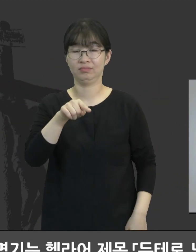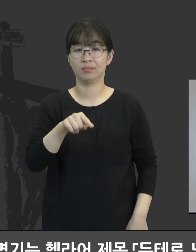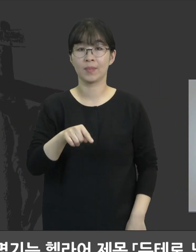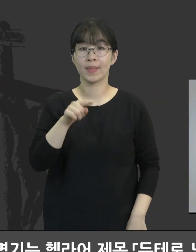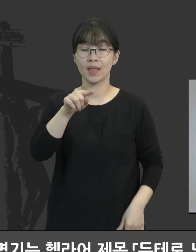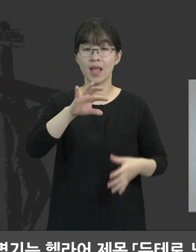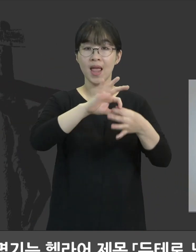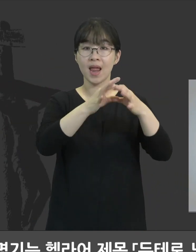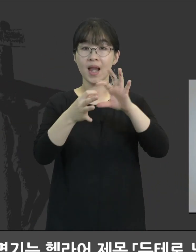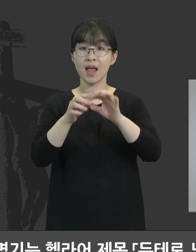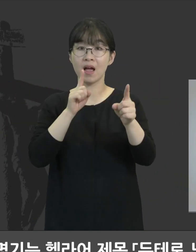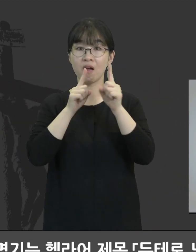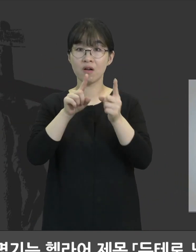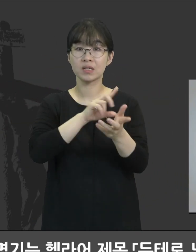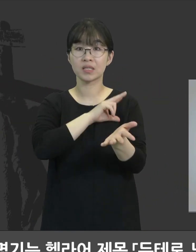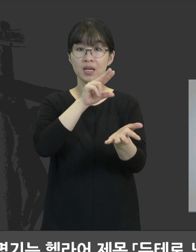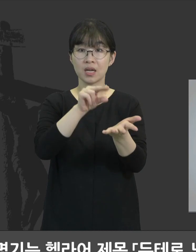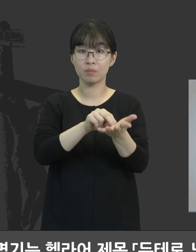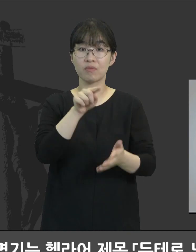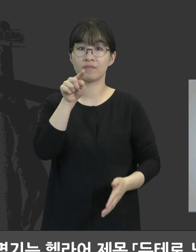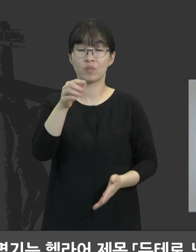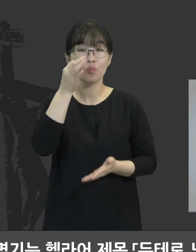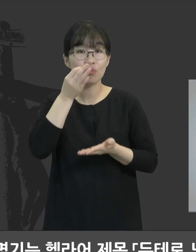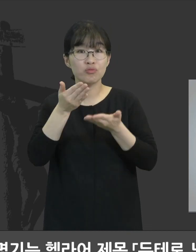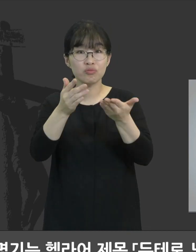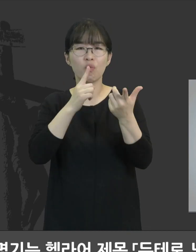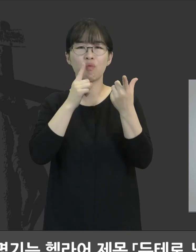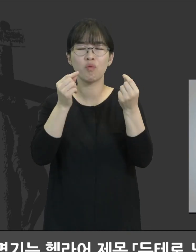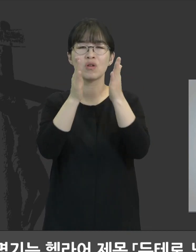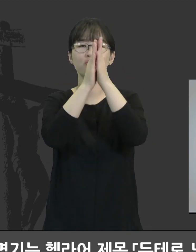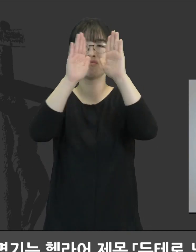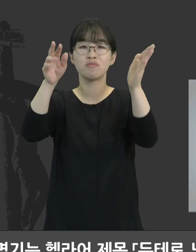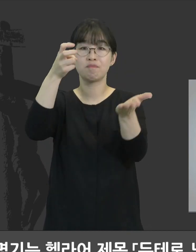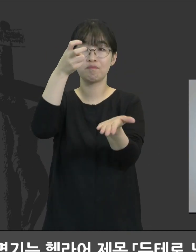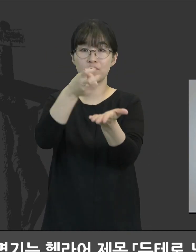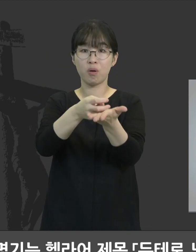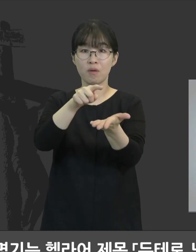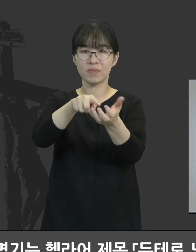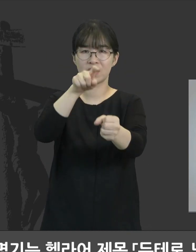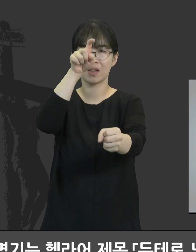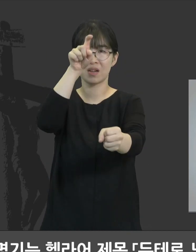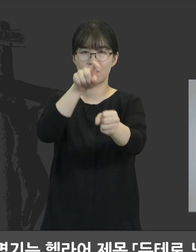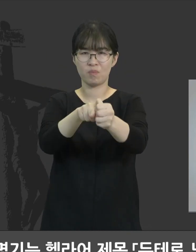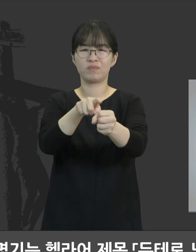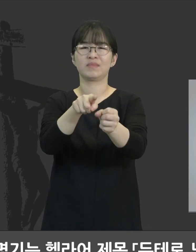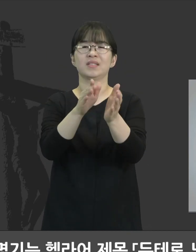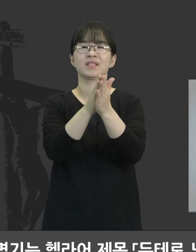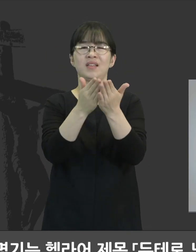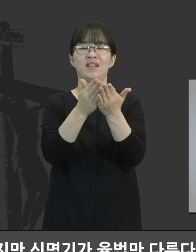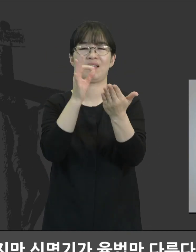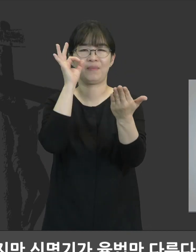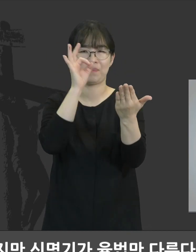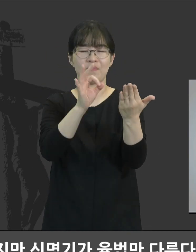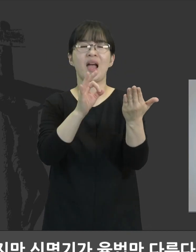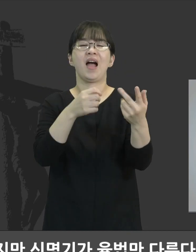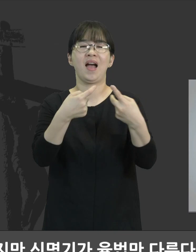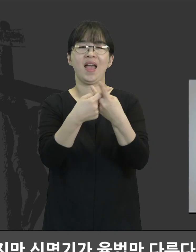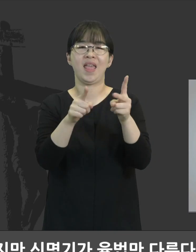제목 듀테로노모스에서도 보여주듯이 율법에 초점을 둔 책이라는 것을 알 수 있습니다. 하지만